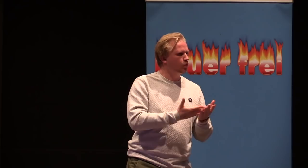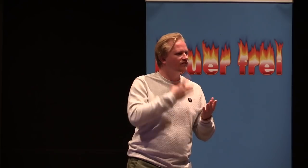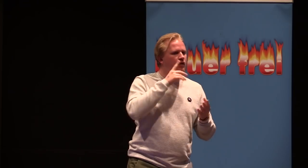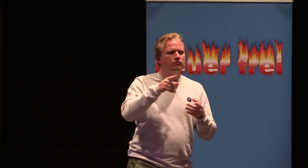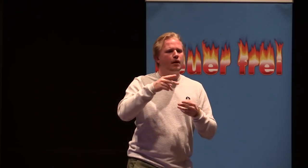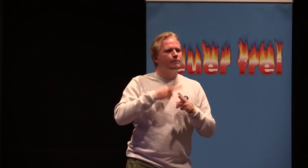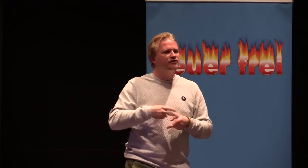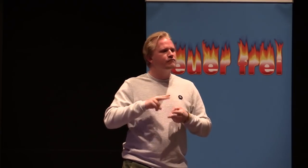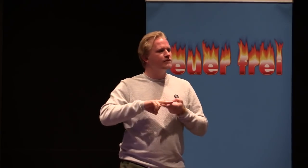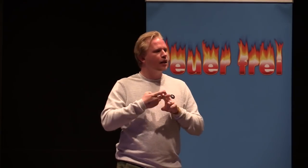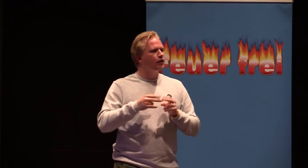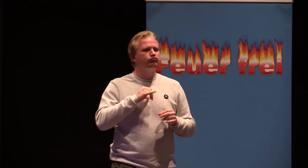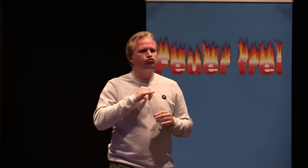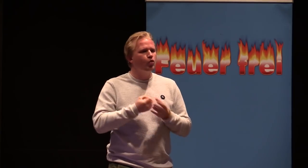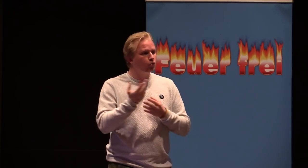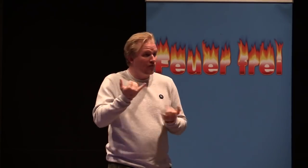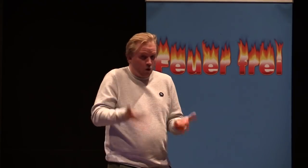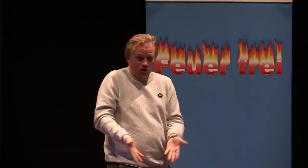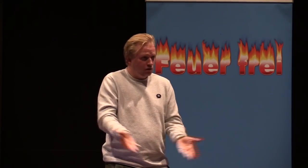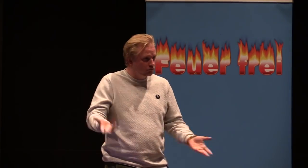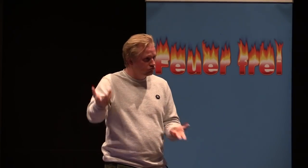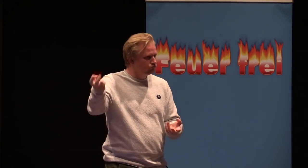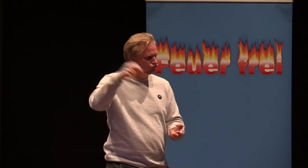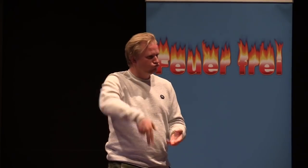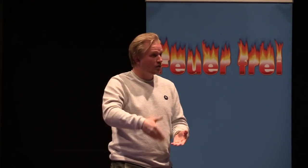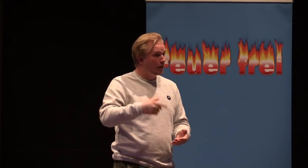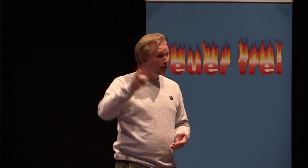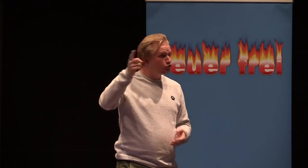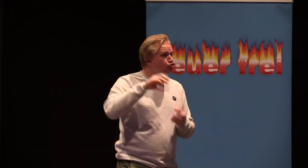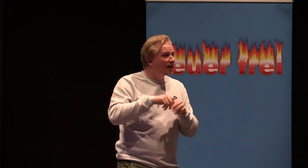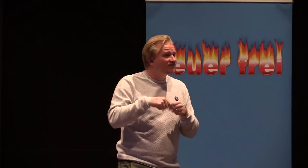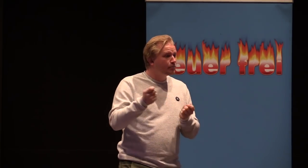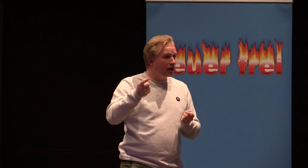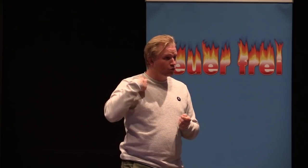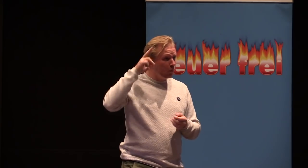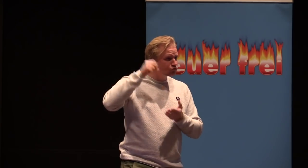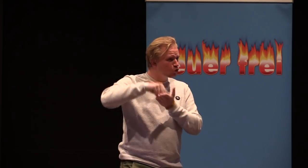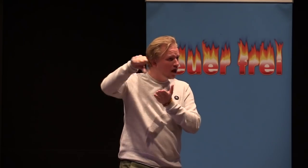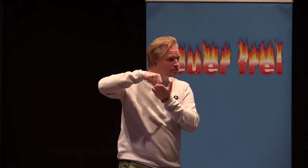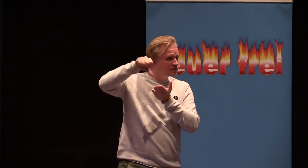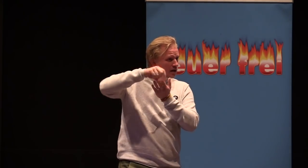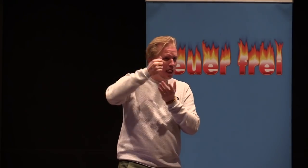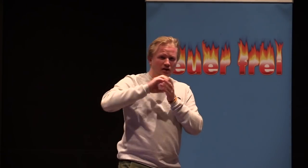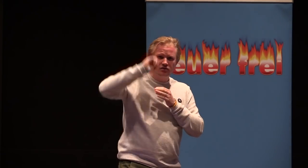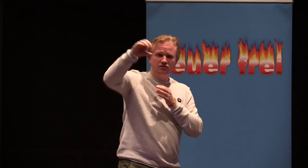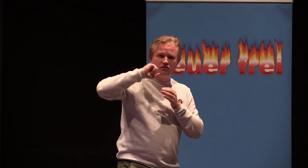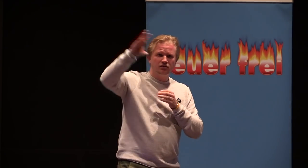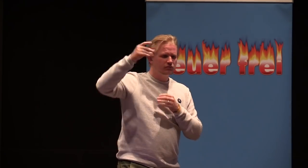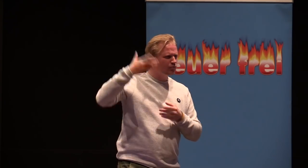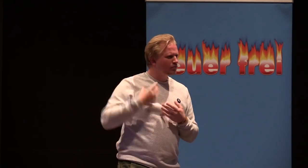Ne, die sagen einfach, naja, also wir haben zum Beispiel dahingegen VGKU, die also hier kulturell